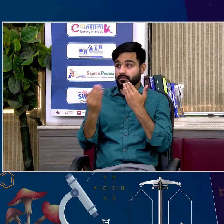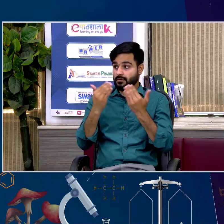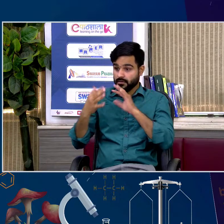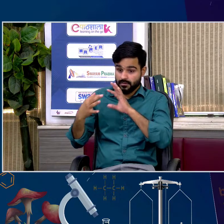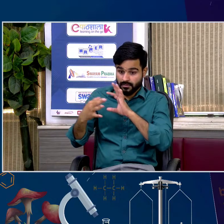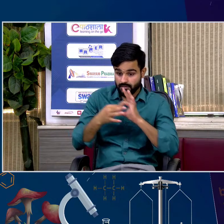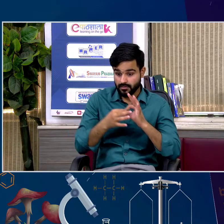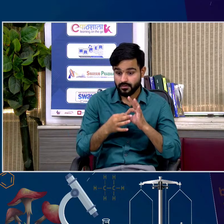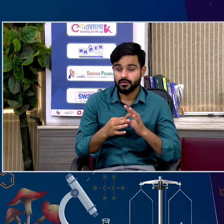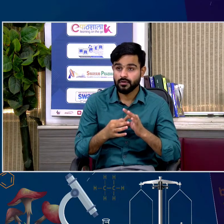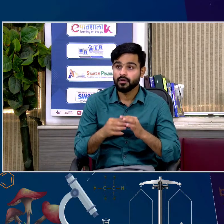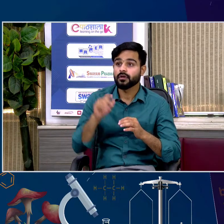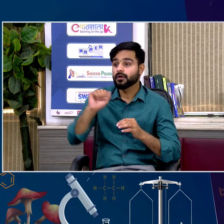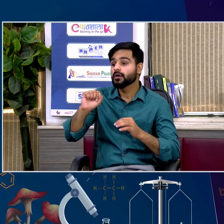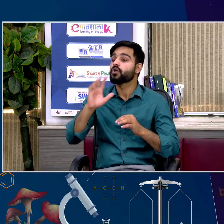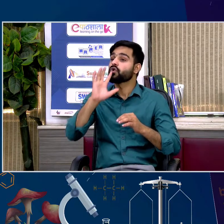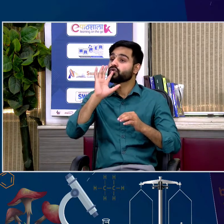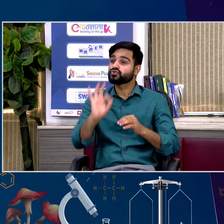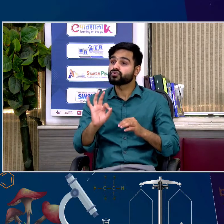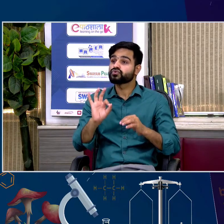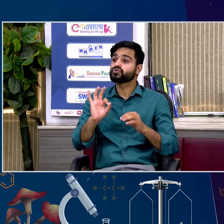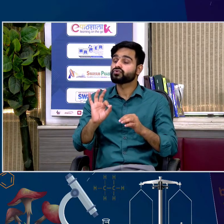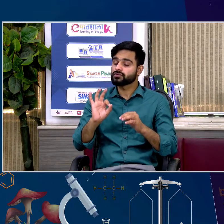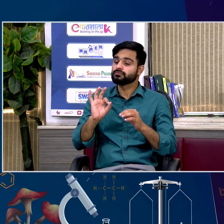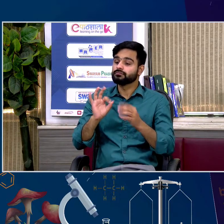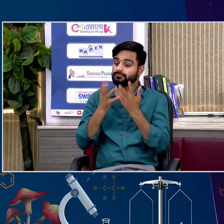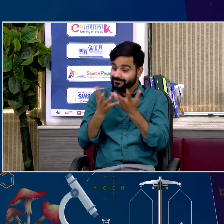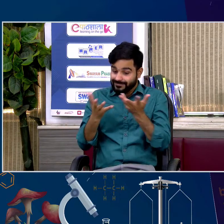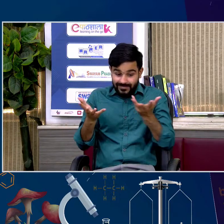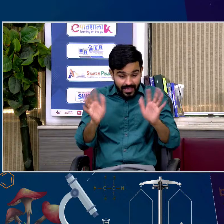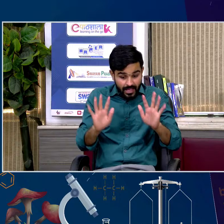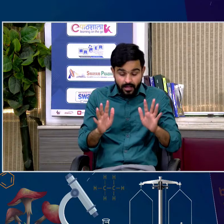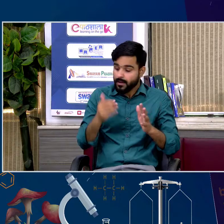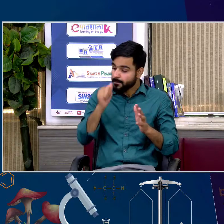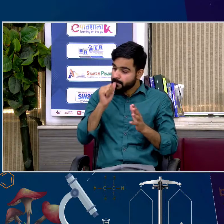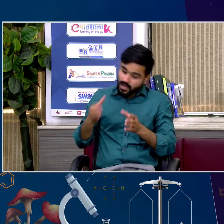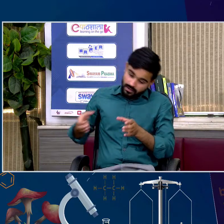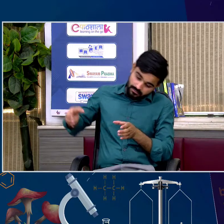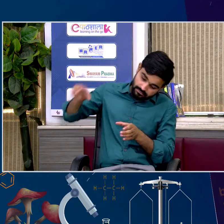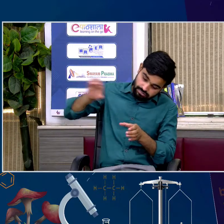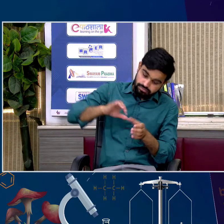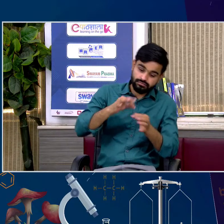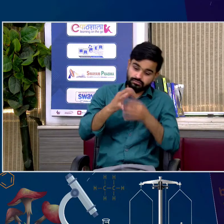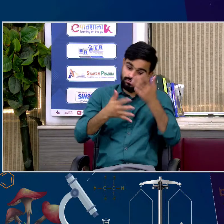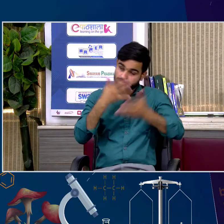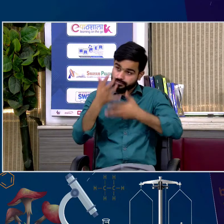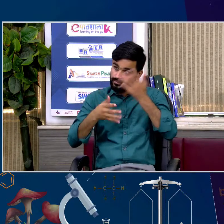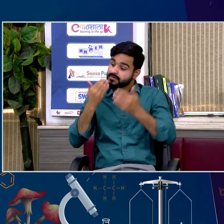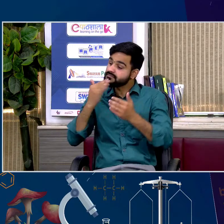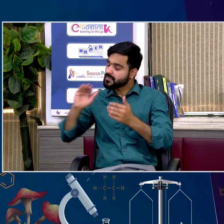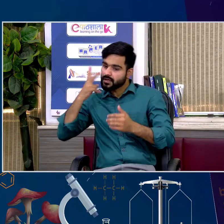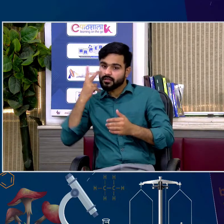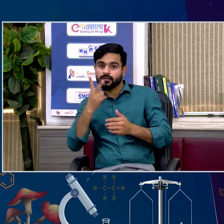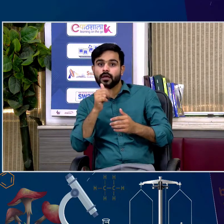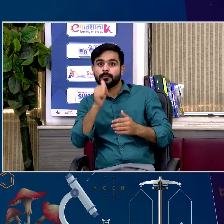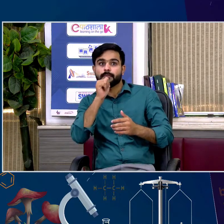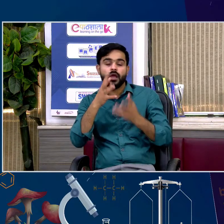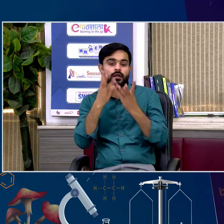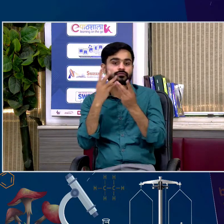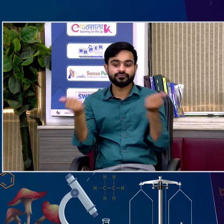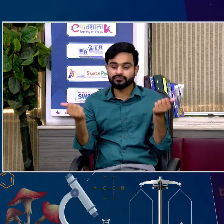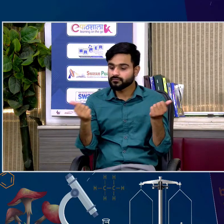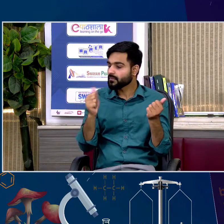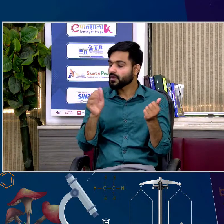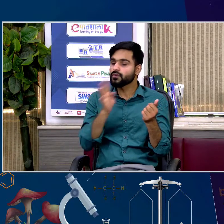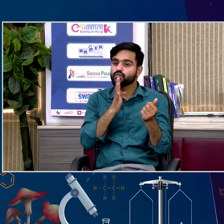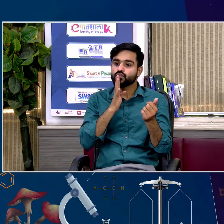बात कर रहे हैं, तो आप एक्चुअली कंटेनर लेंगे और उसमें पानी डालेंगे, गैस पे रखेंगे और दिखाएंगे बच्चों की पानी गायब हो गया, वाटर